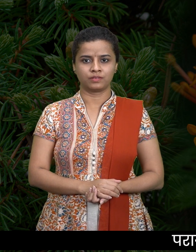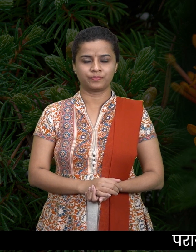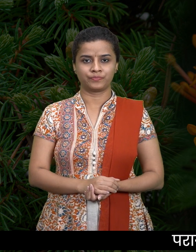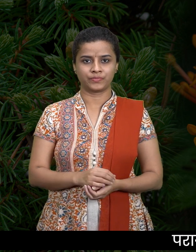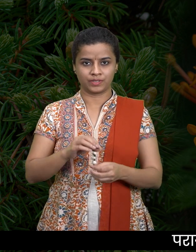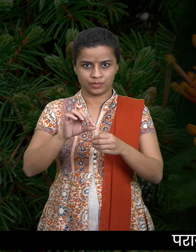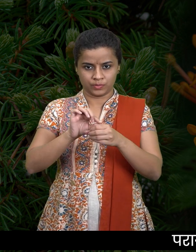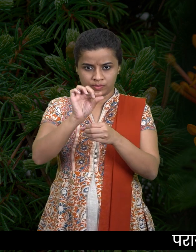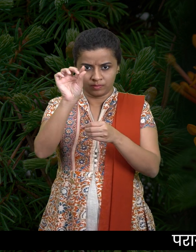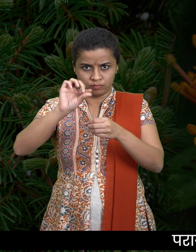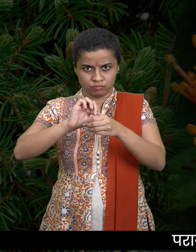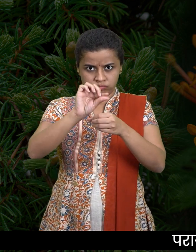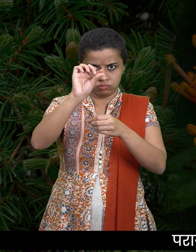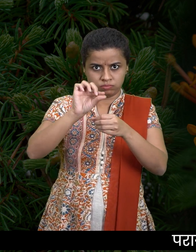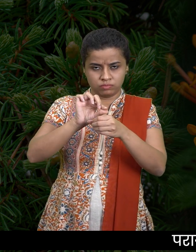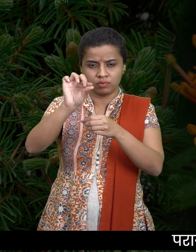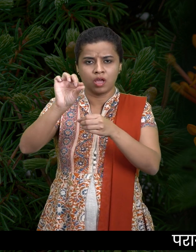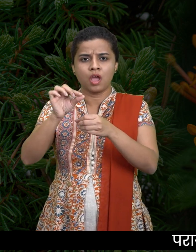परागण मुख्यतः वाऱ्याद्वारे होते.